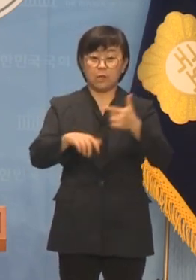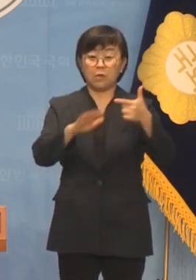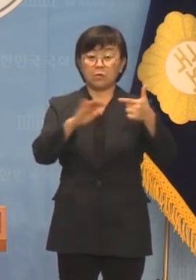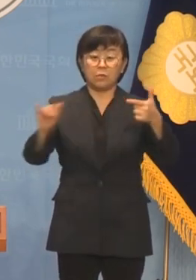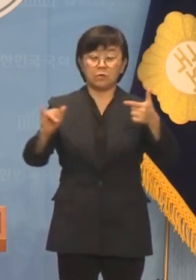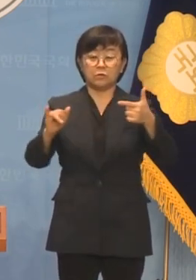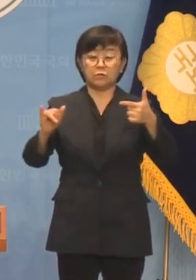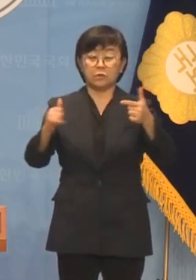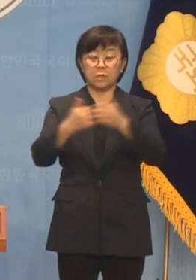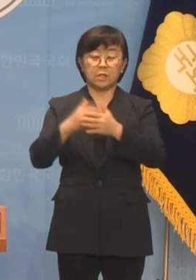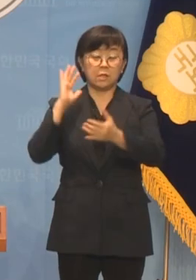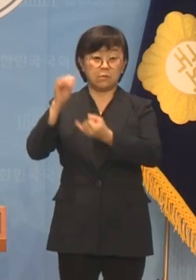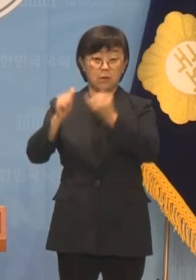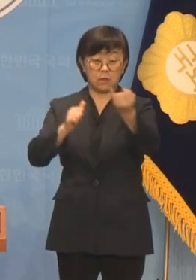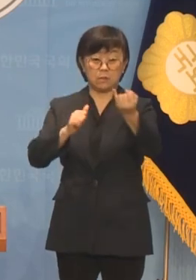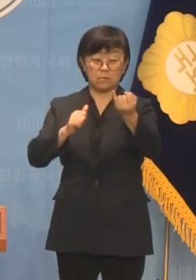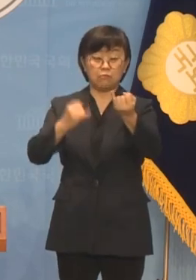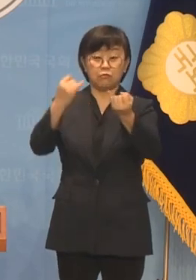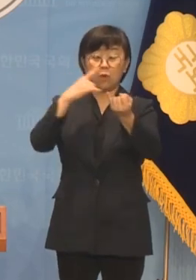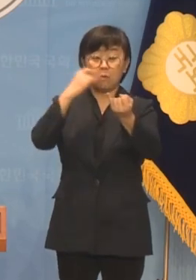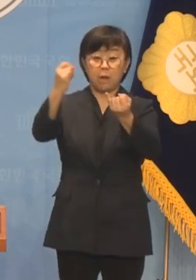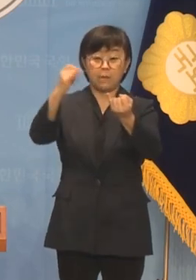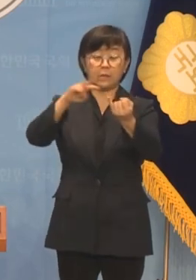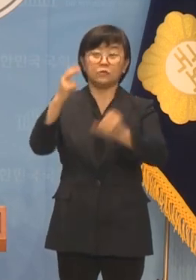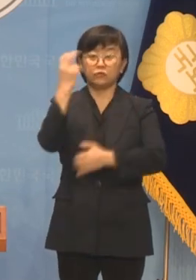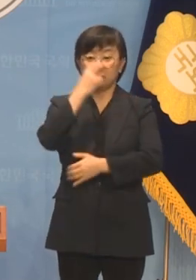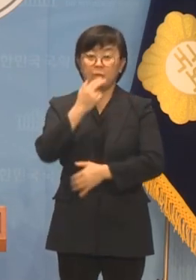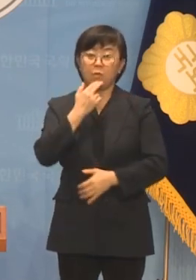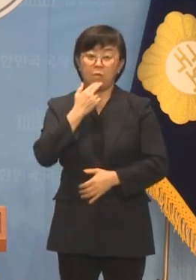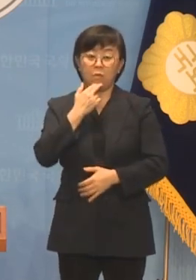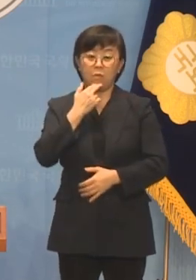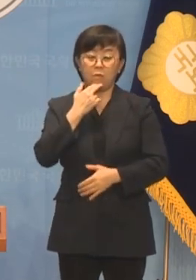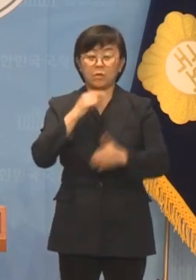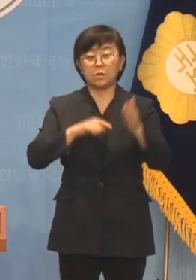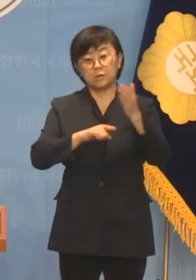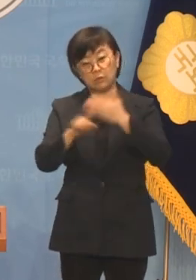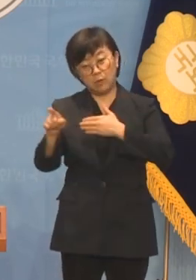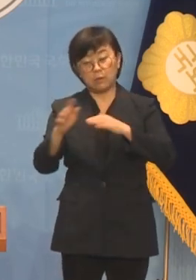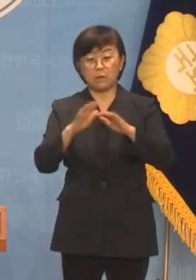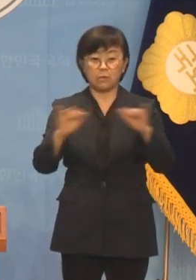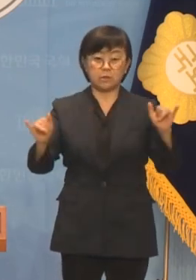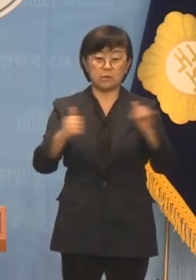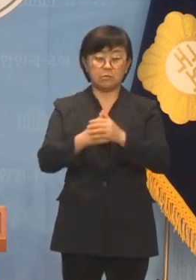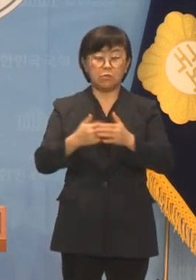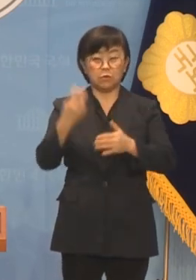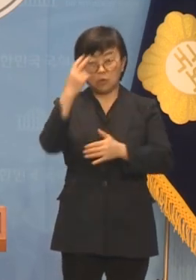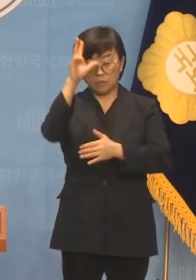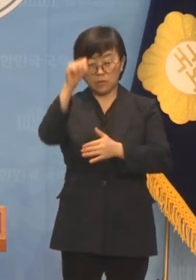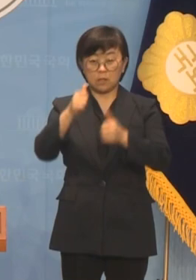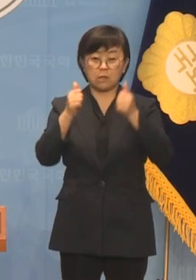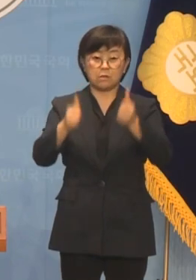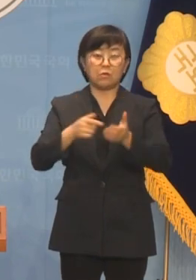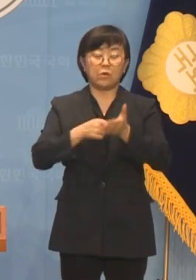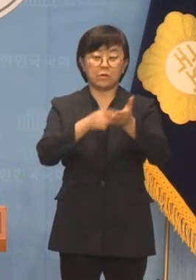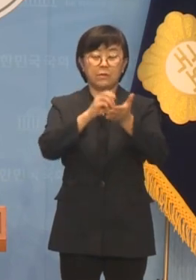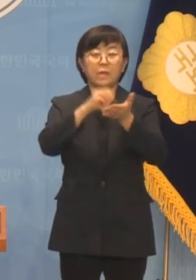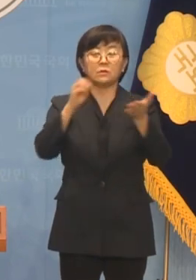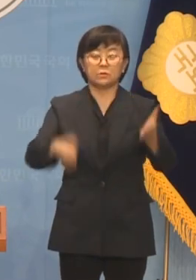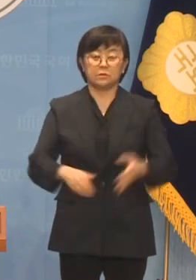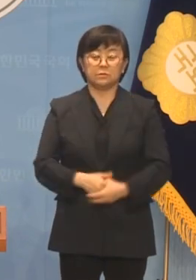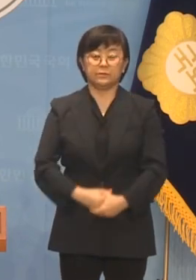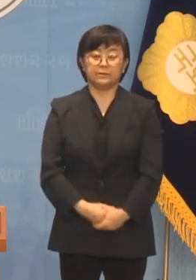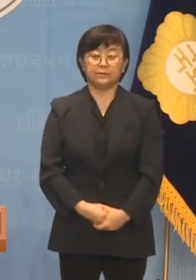중에서 김건희 여사 모녀만 수사를 받지 않았고 나머지 쩐주들 모두 검찰의 기소 대상에서 빠졌다고